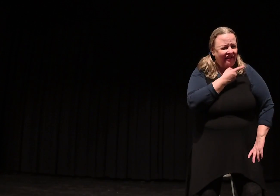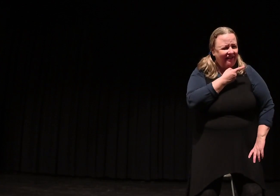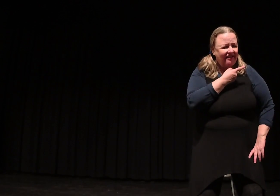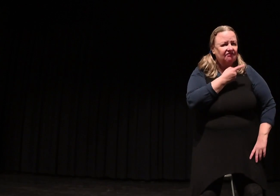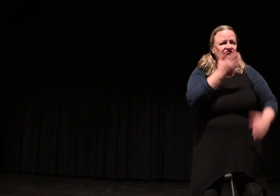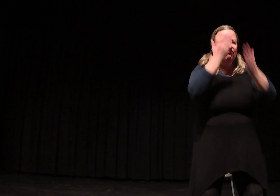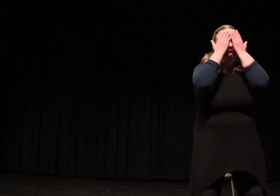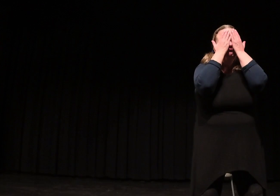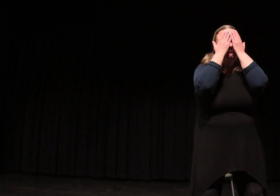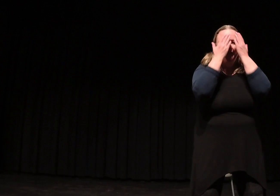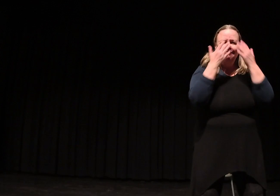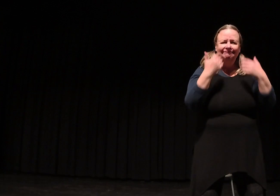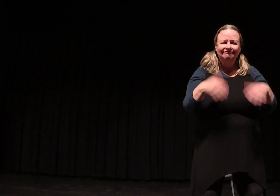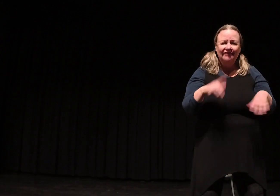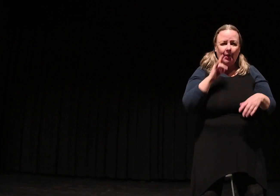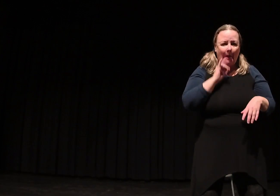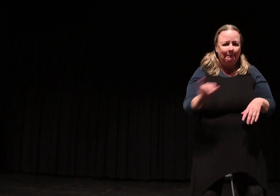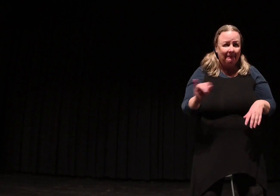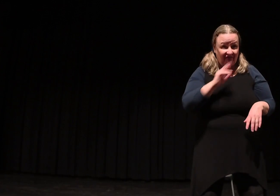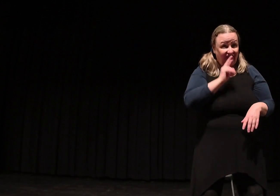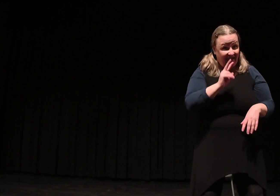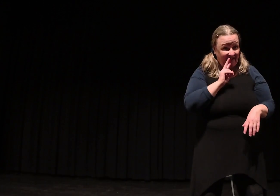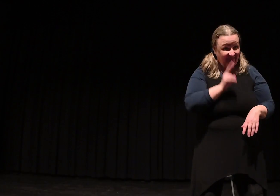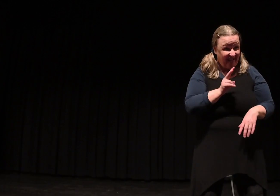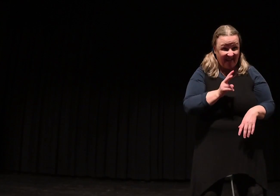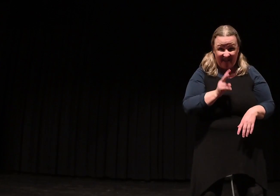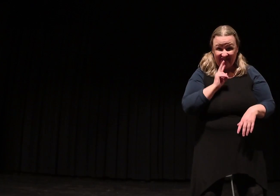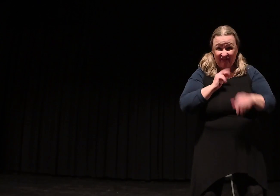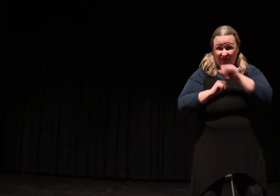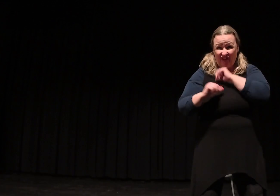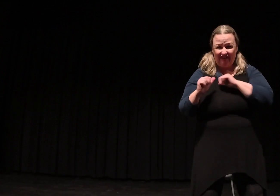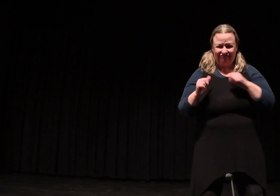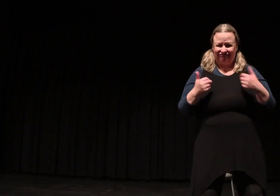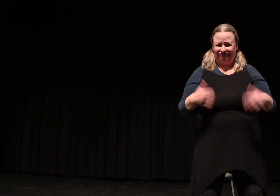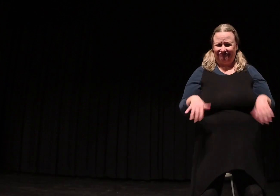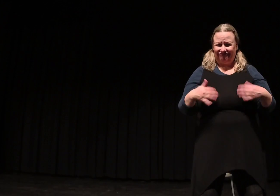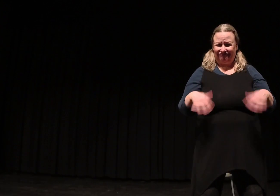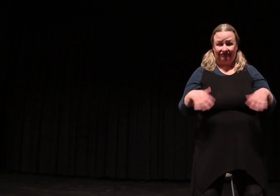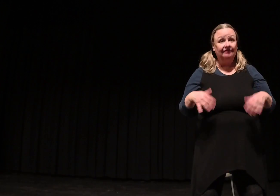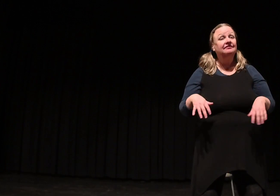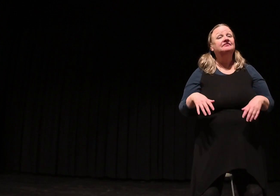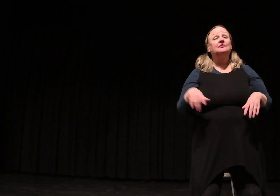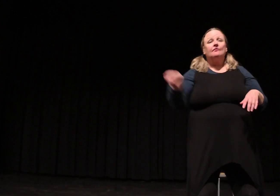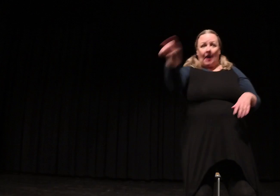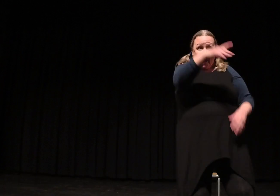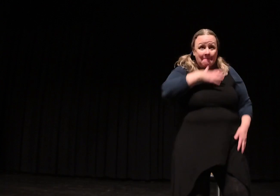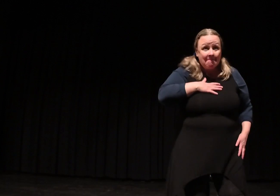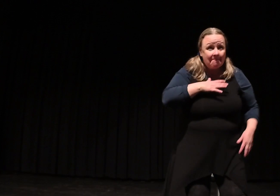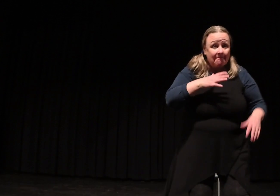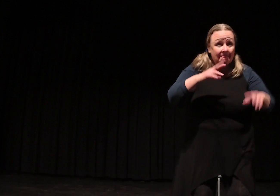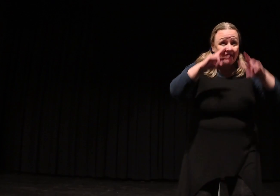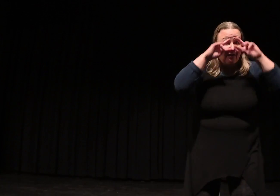Donc, vous savez, les ratons laveurs sont des animaux très intelligents, c'est vrai.